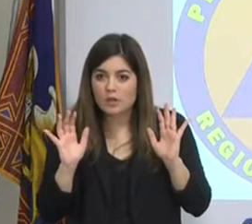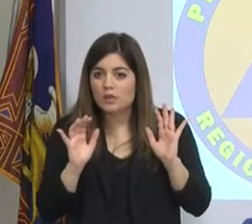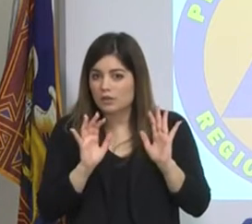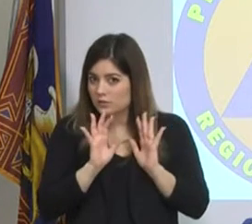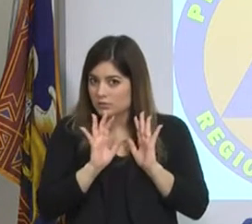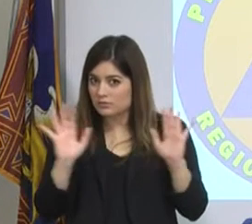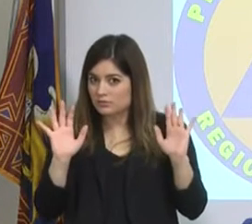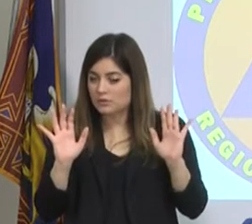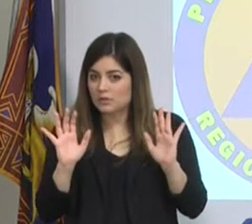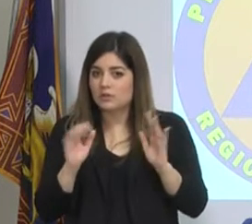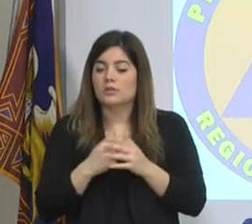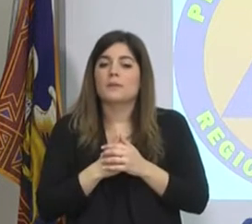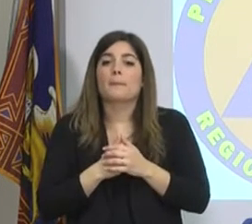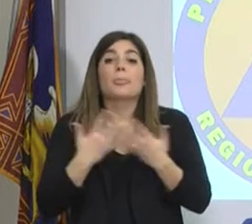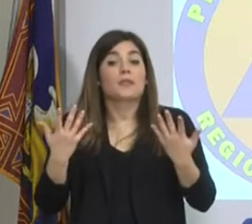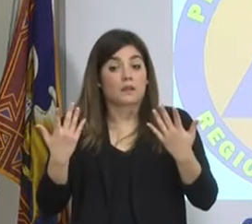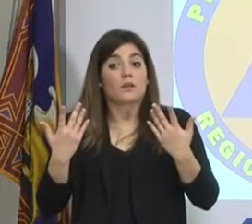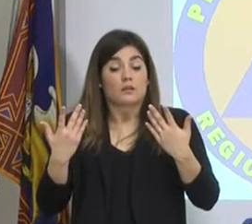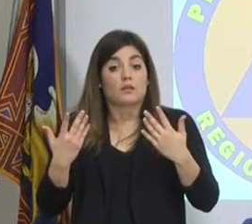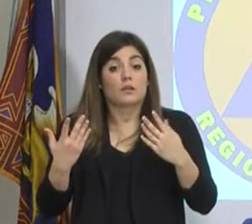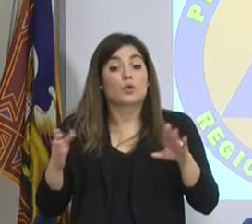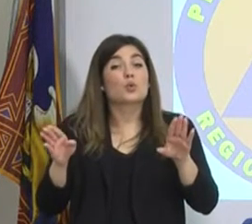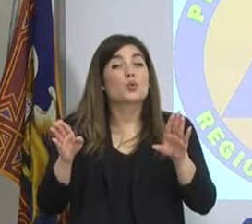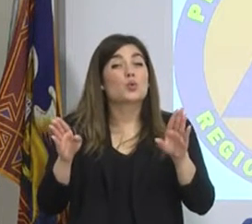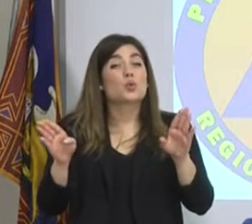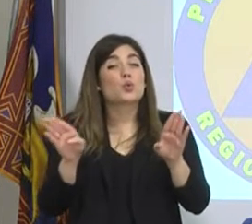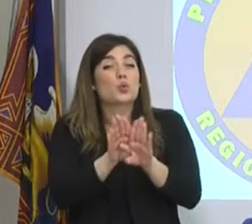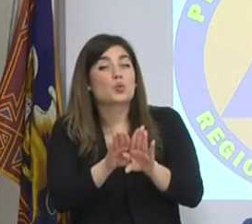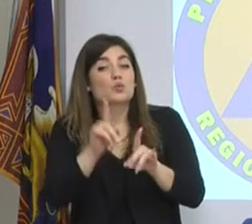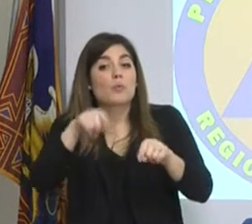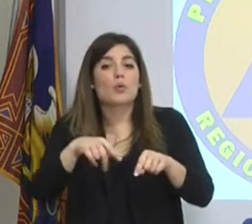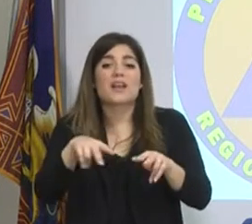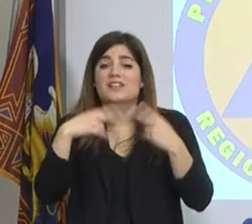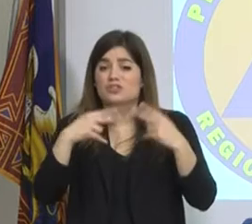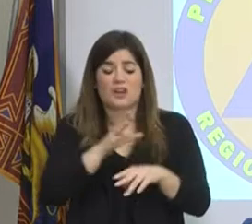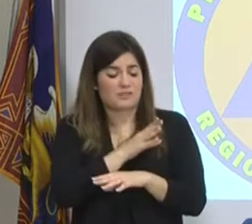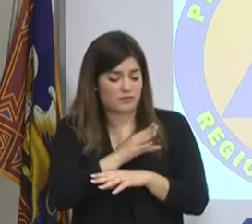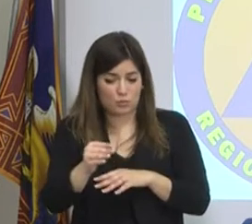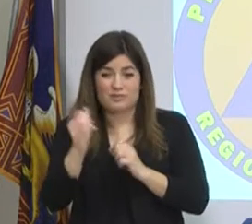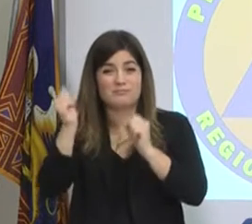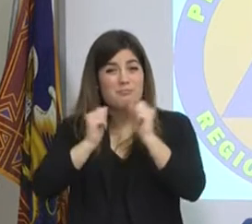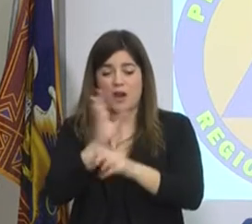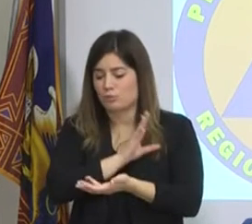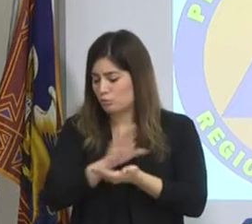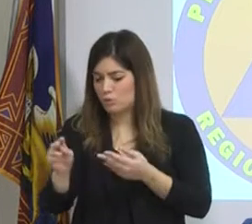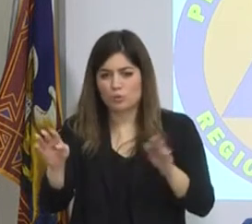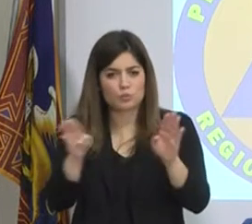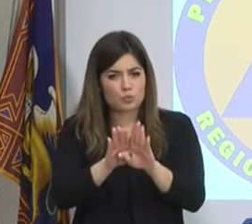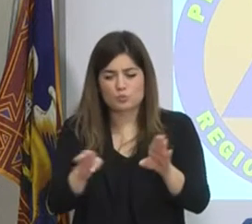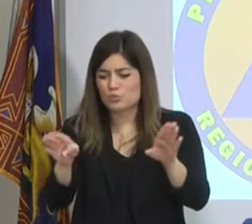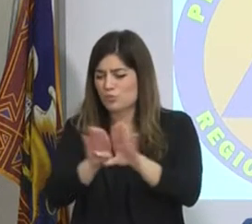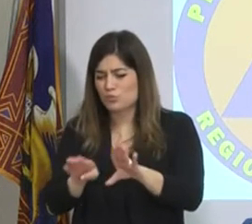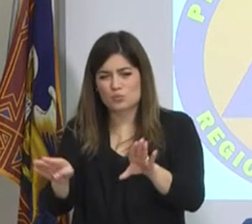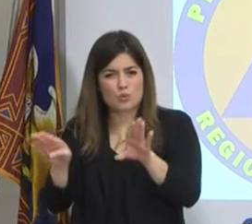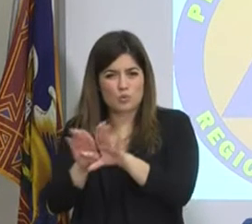comune la chiusura di tutti i ristoranti di tutti i bar e di una serie di altri